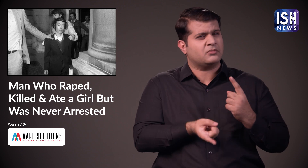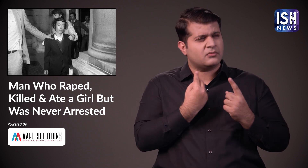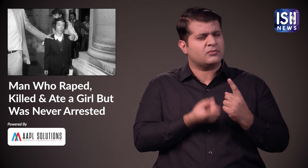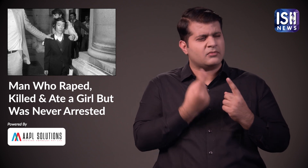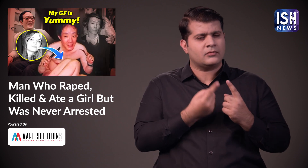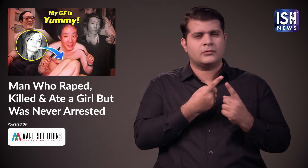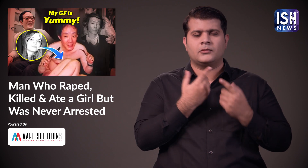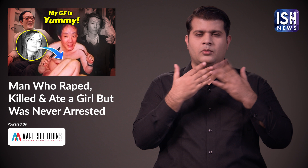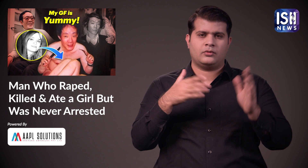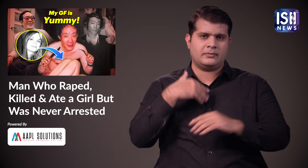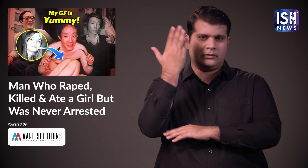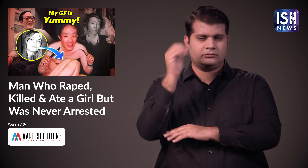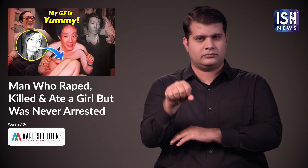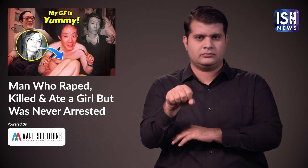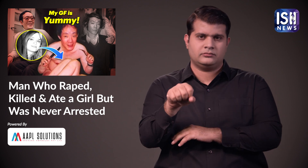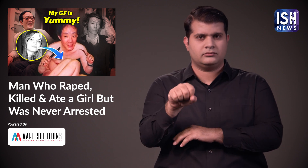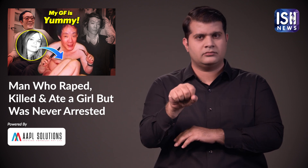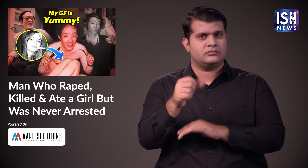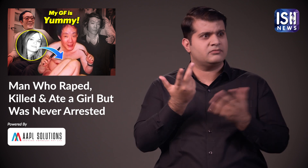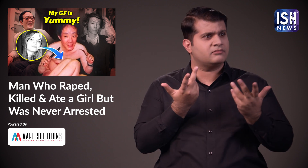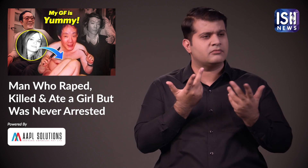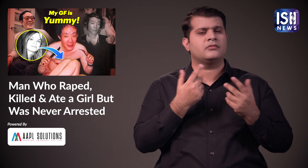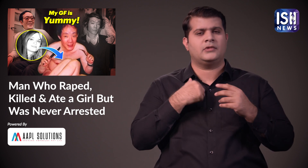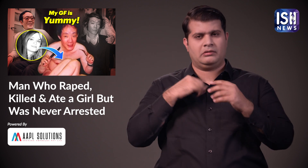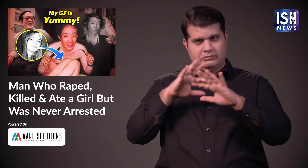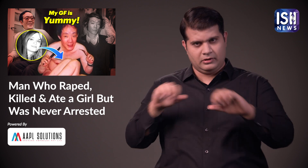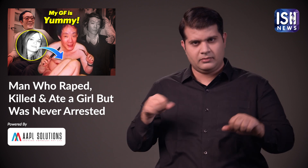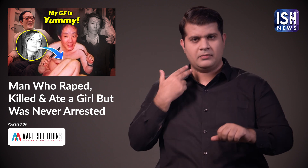पूछताछ के दौरान सगावा ने अपना जुर्म कबूल कर लिया।